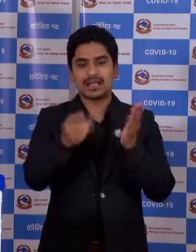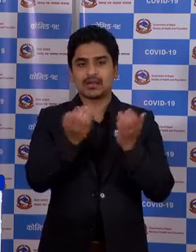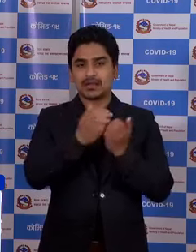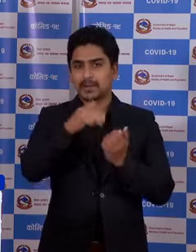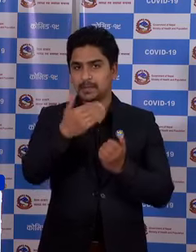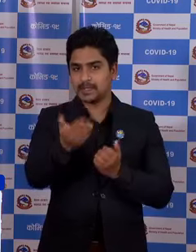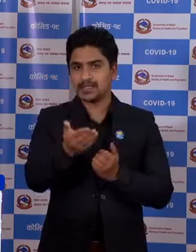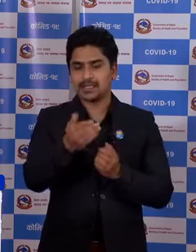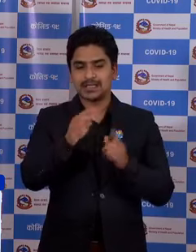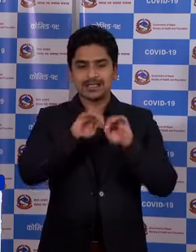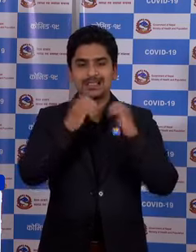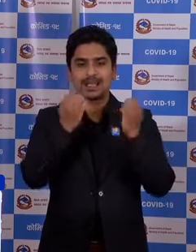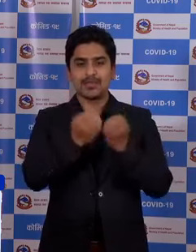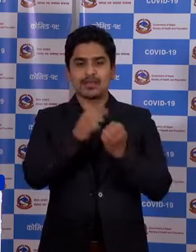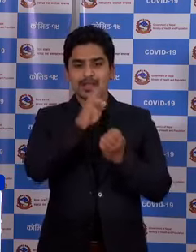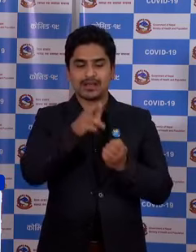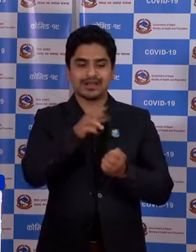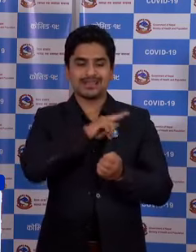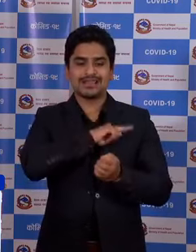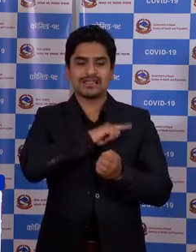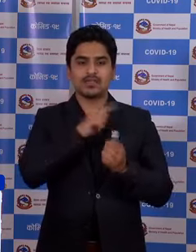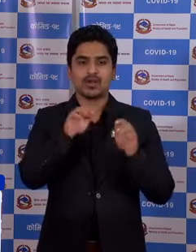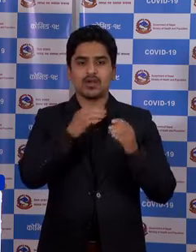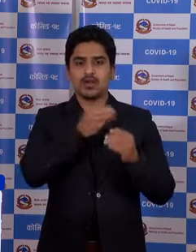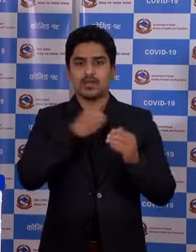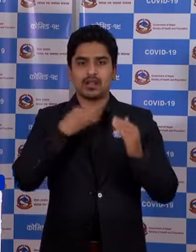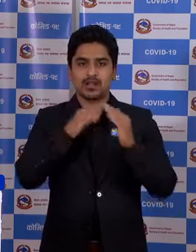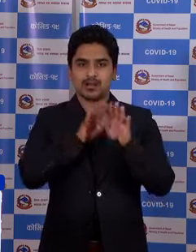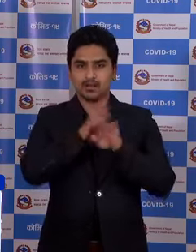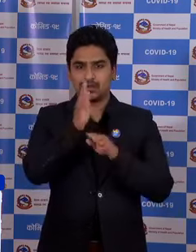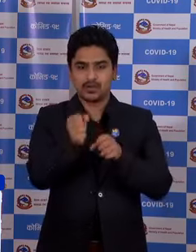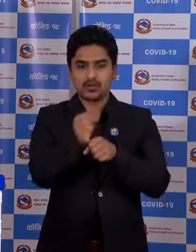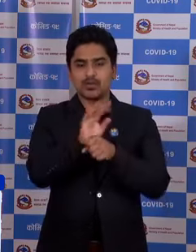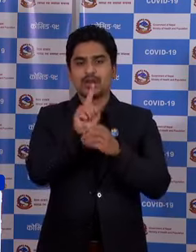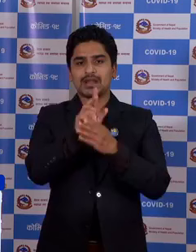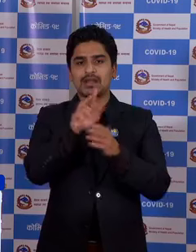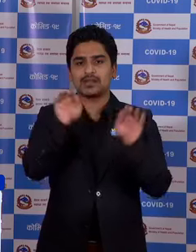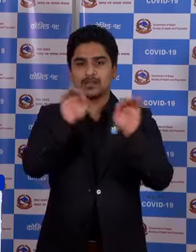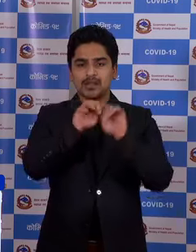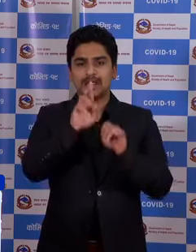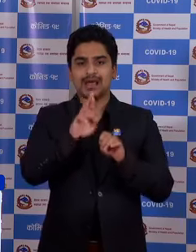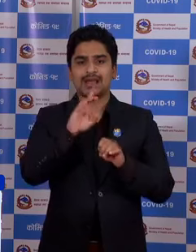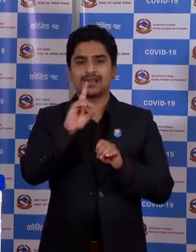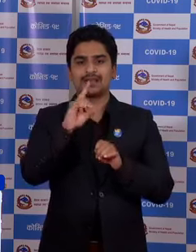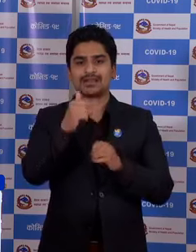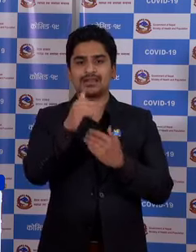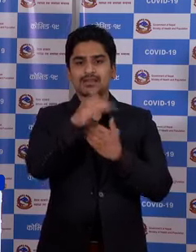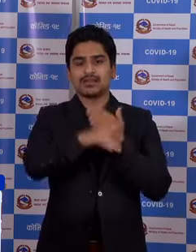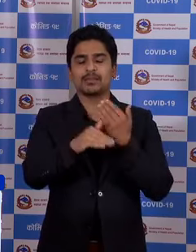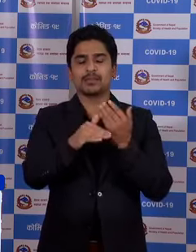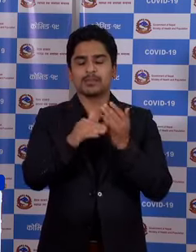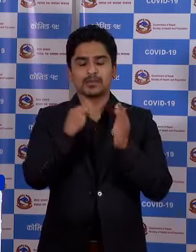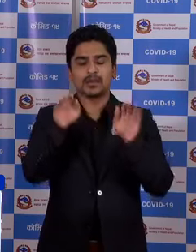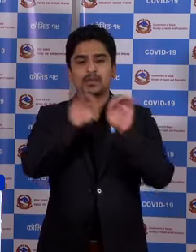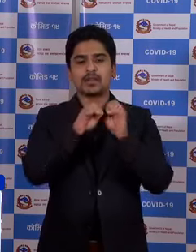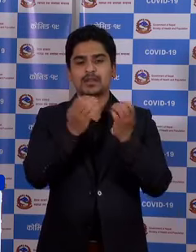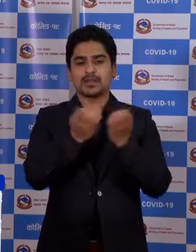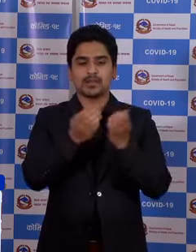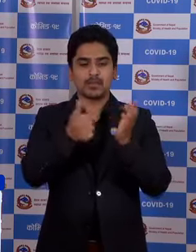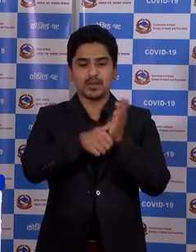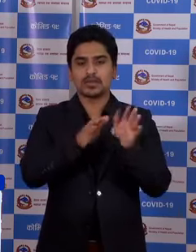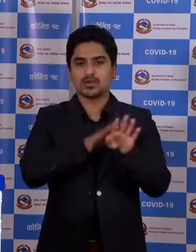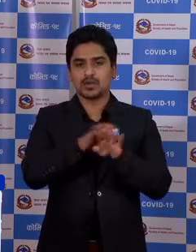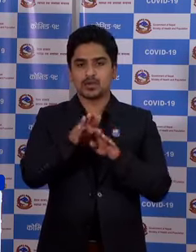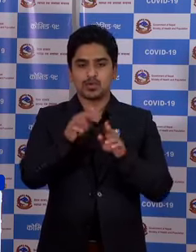पश्चात सामुदायिक तथा निजी अस्पतालहरूले COVID-19 सम्बन्धी आरडिटी विधिबाट गरिने